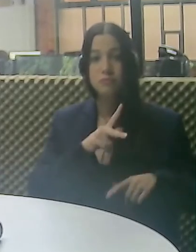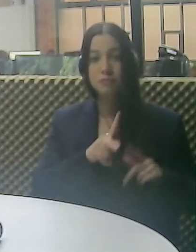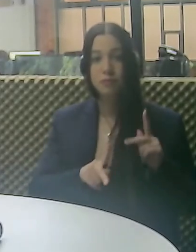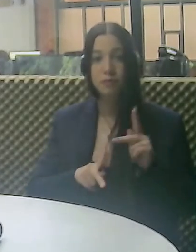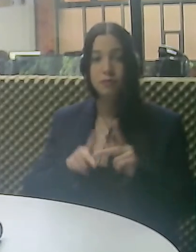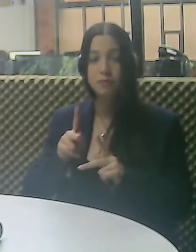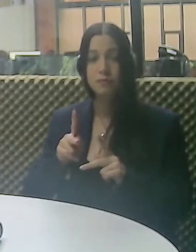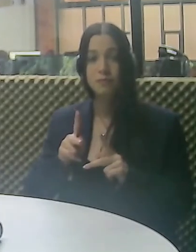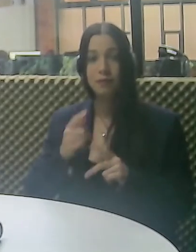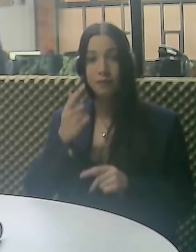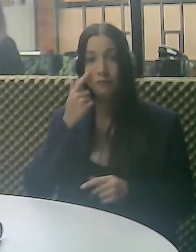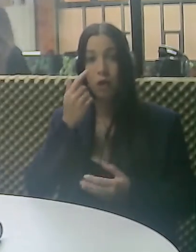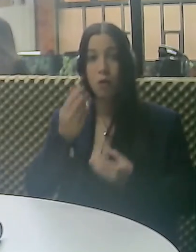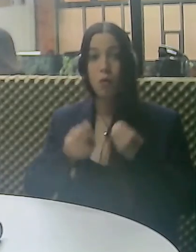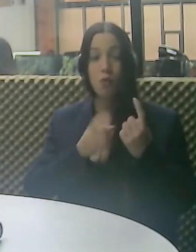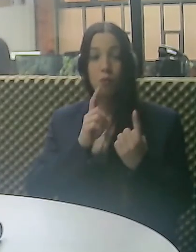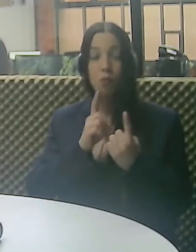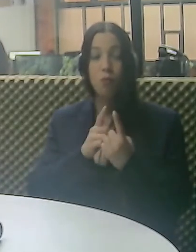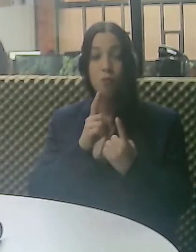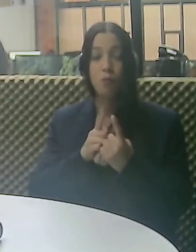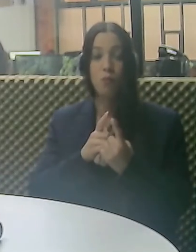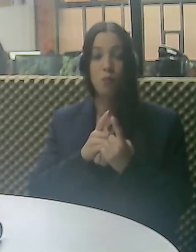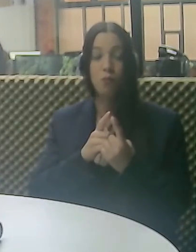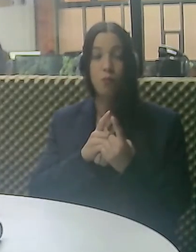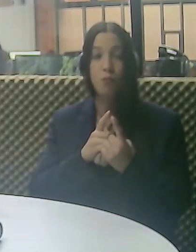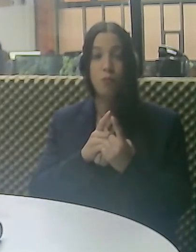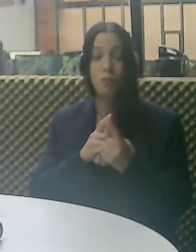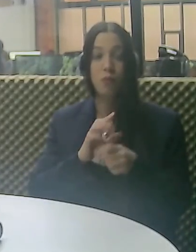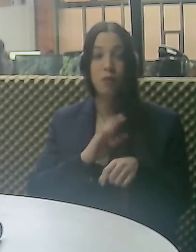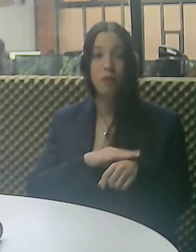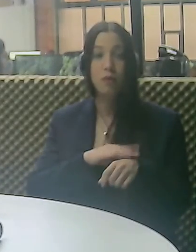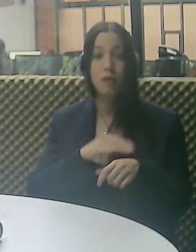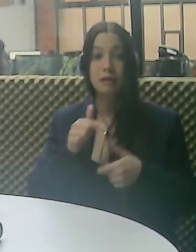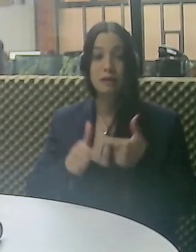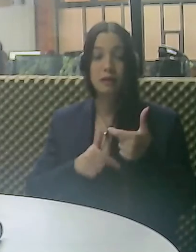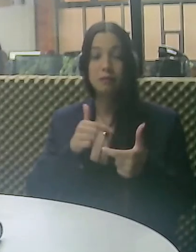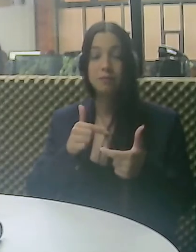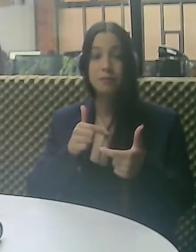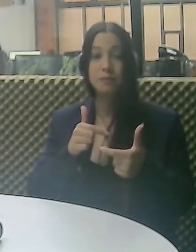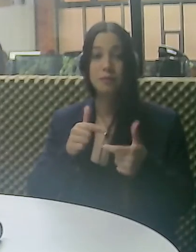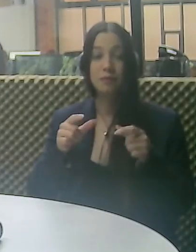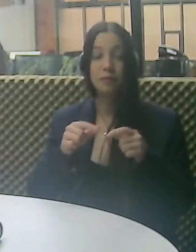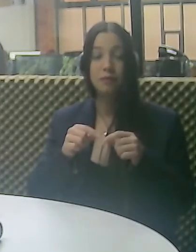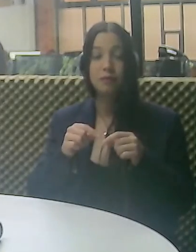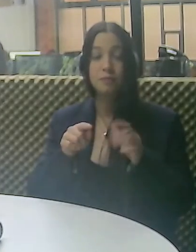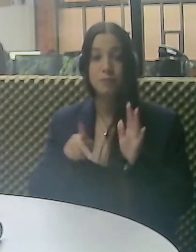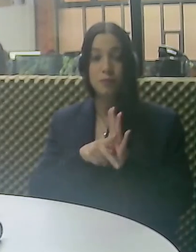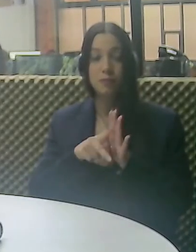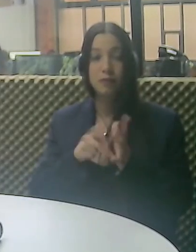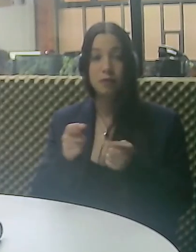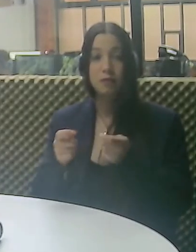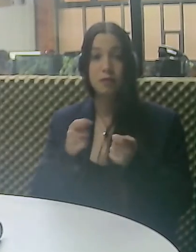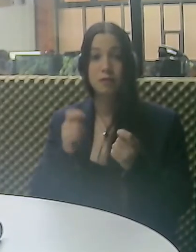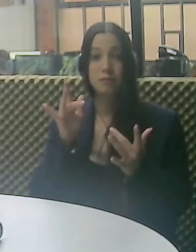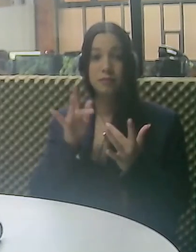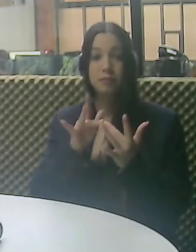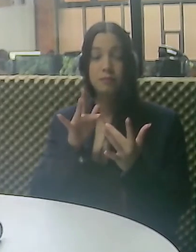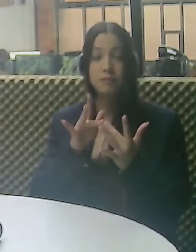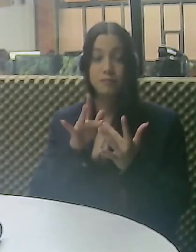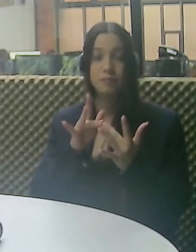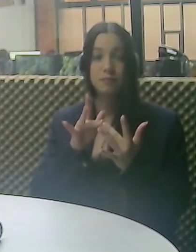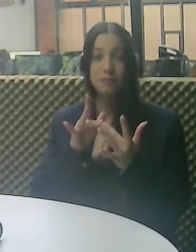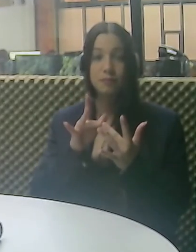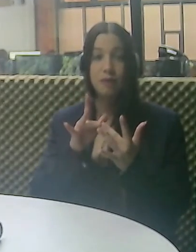população. Confira como será o atendimento ao público e a jornada de trabalho. Os serviços da administração direta e indireta, por